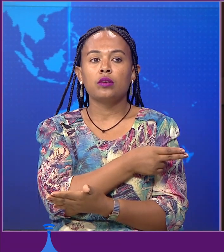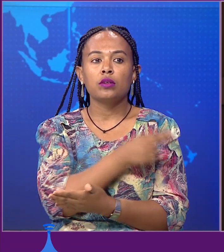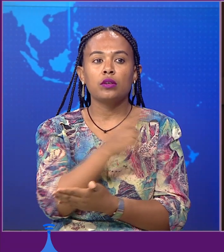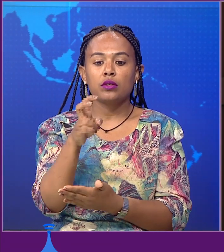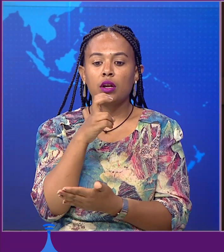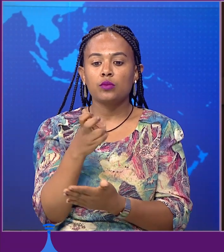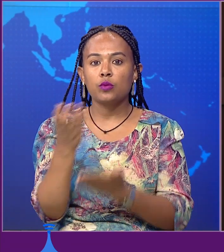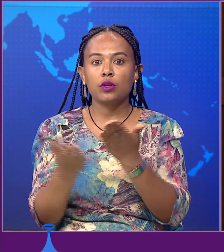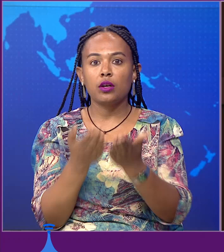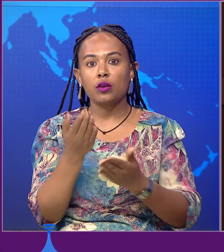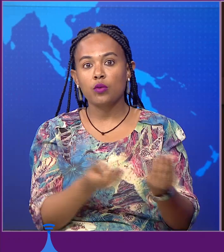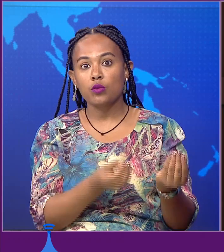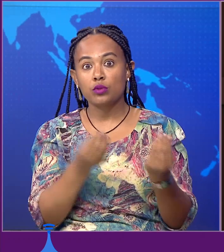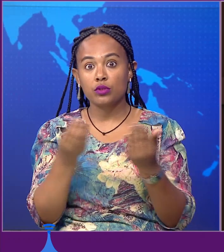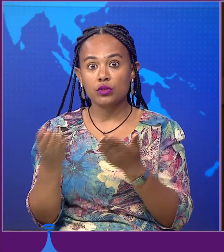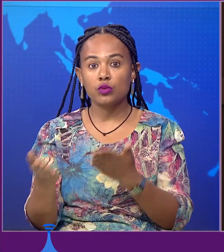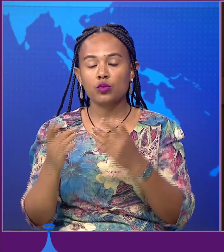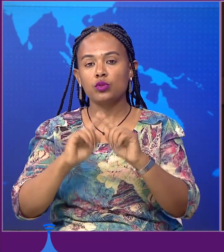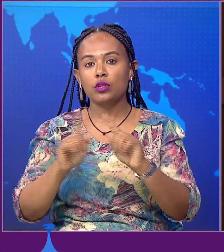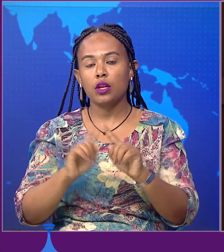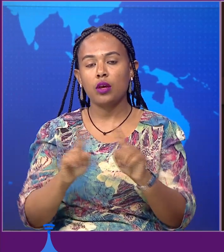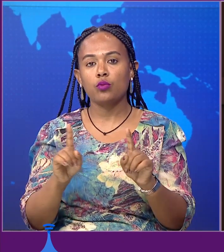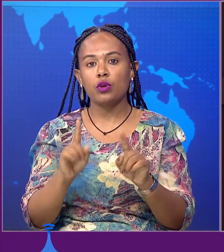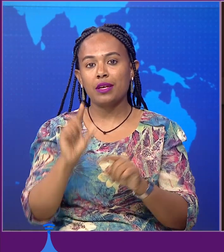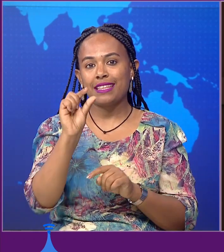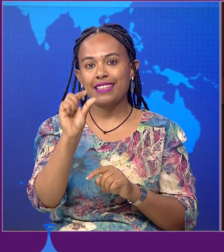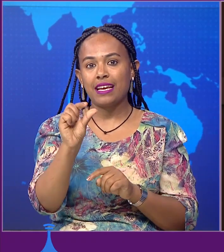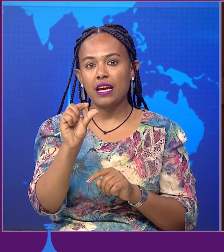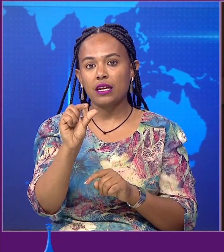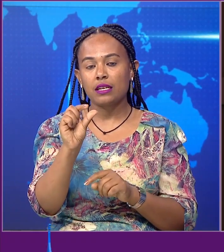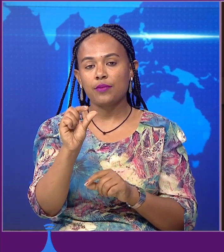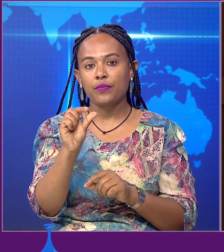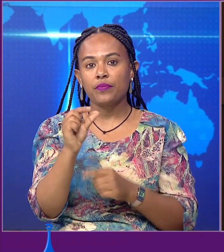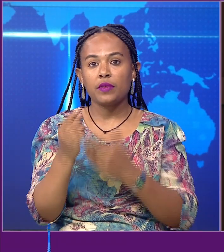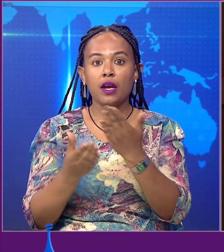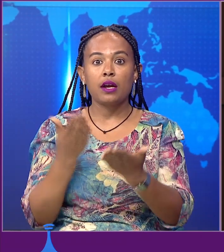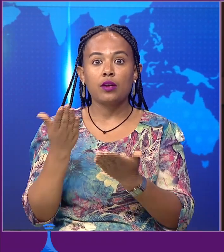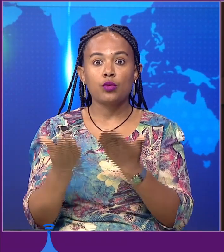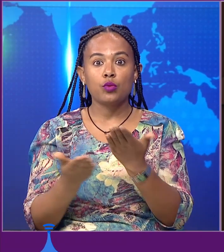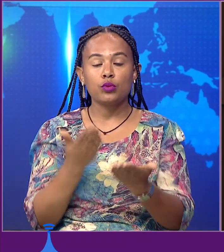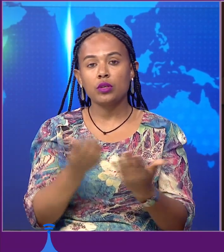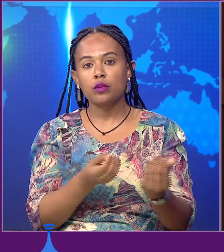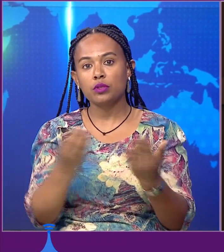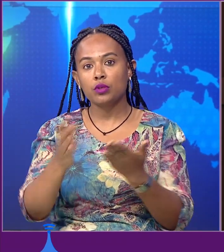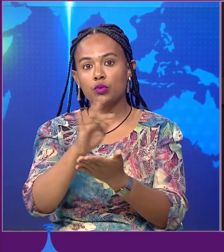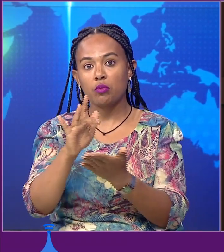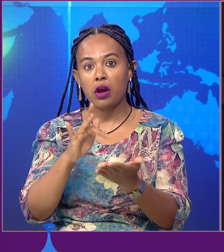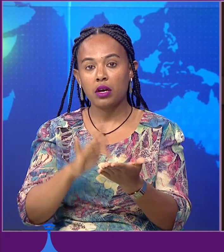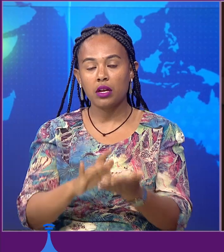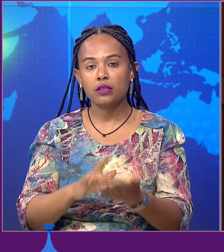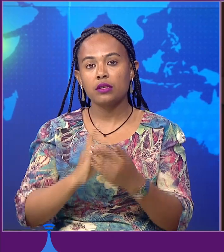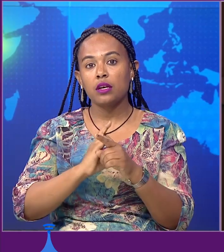የትራንስፖርት አገልግሎት ሰጪዎች፣ የተለያዩ ጥቃቅን ደግሞ አገልግሎት የሚሰጡ ማዕከላትም እንደዚሁ